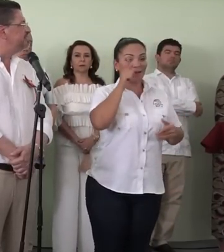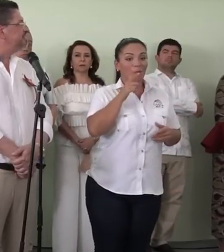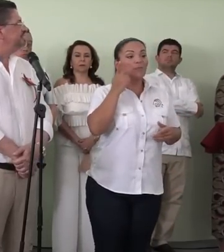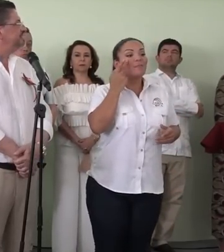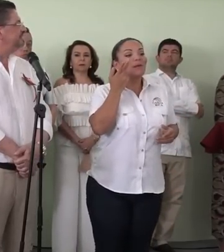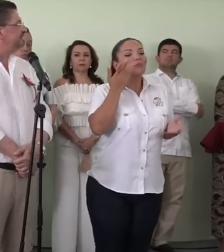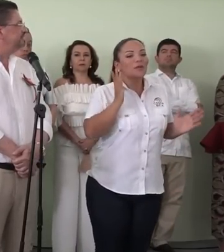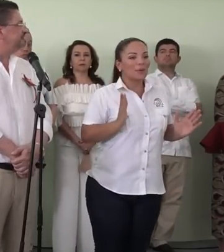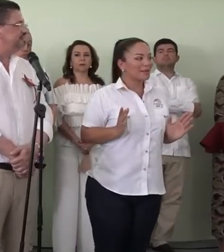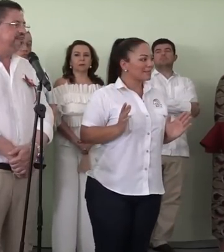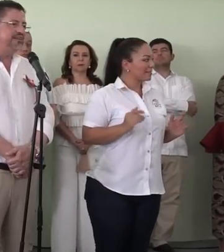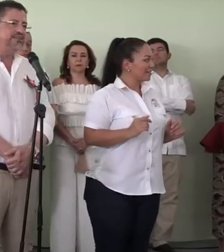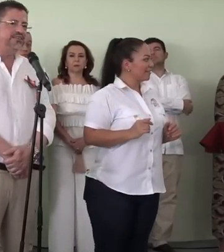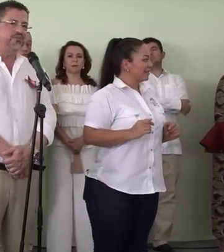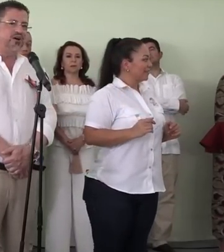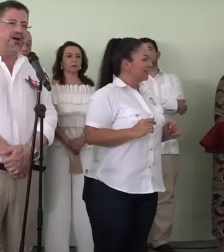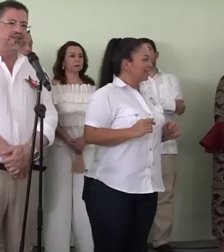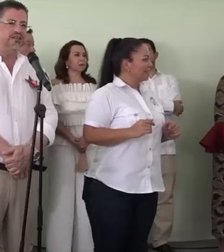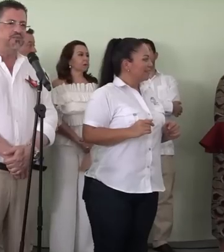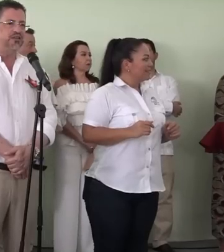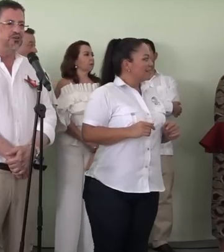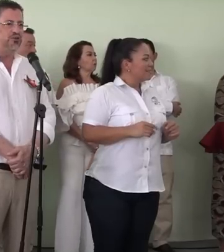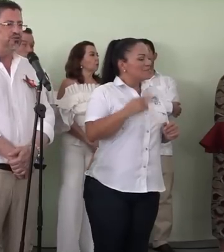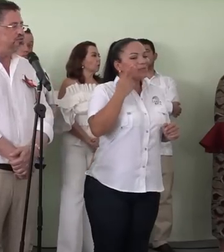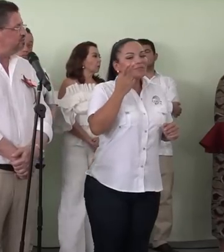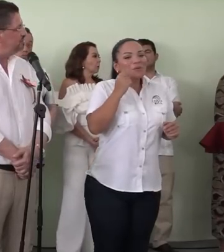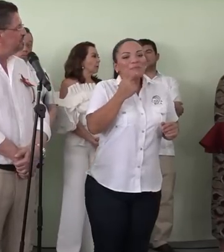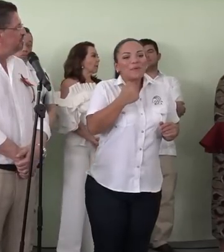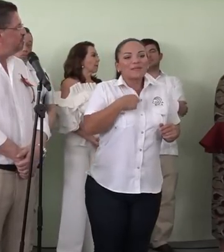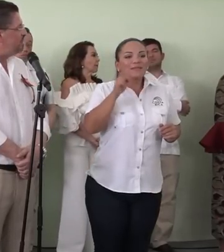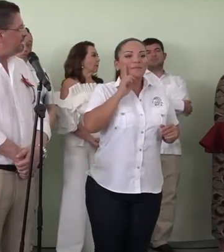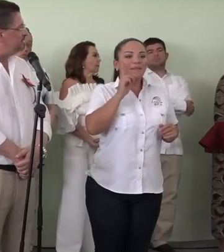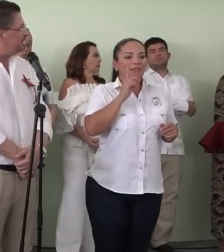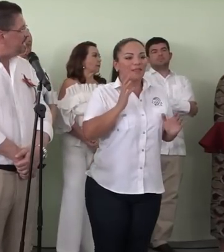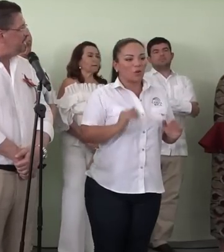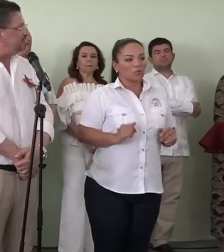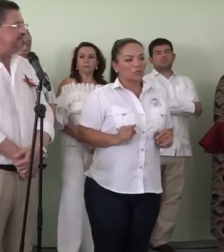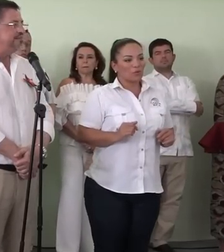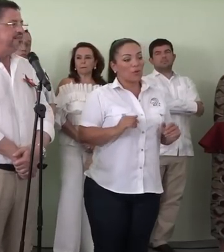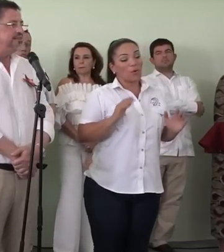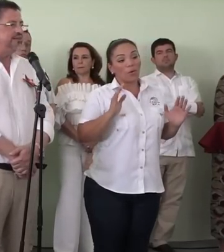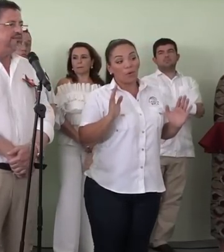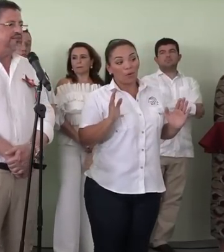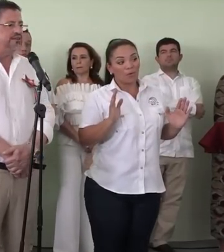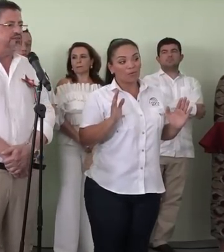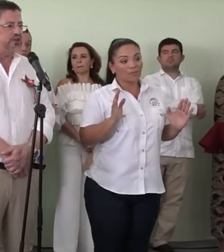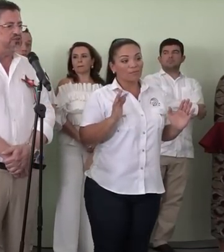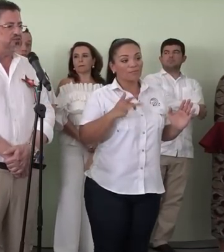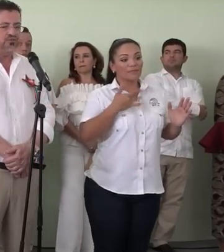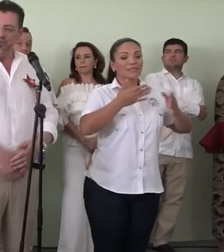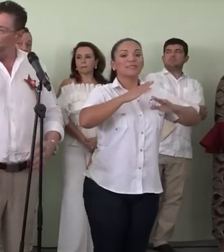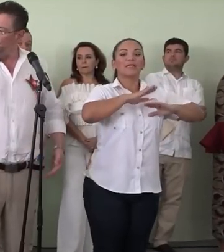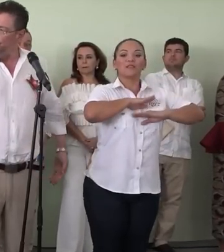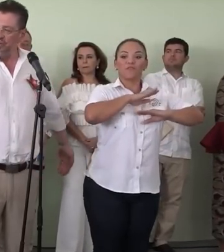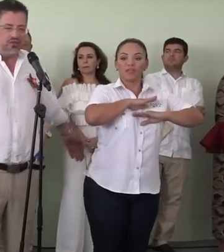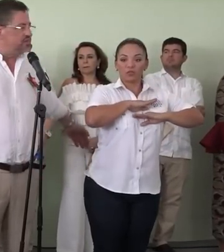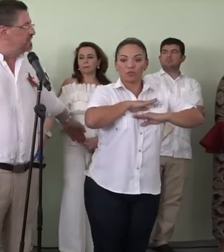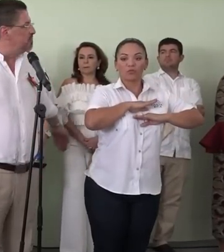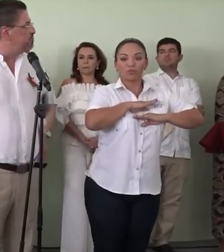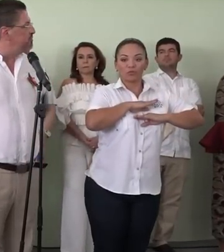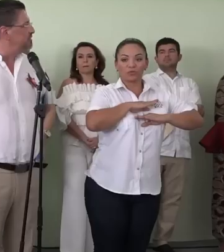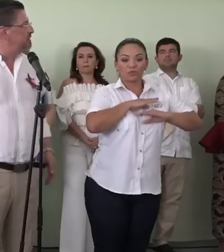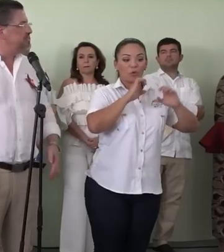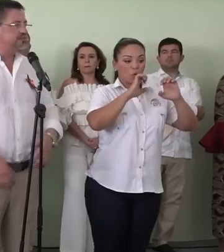ver si me van a decir mentiroso o van a sentirse satisfechos con lo que